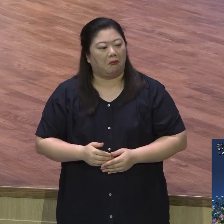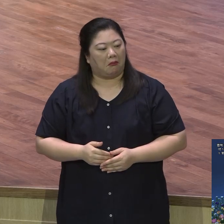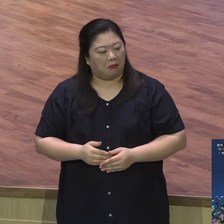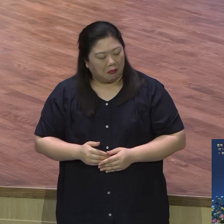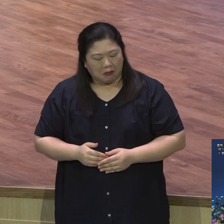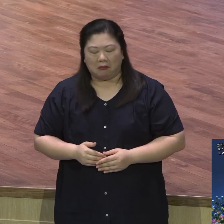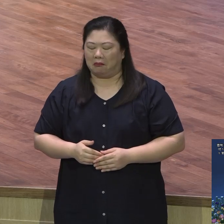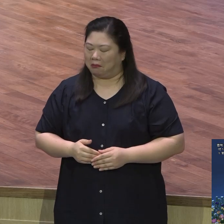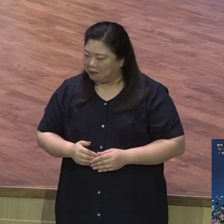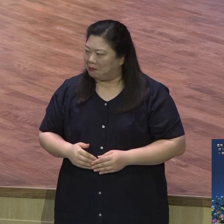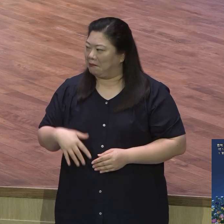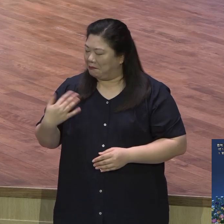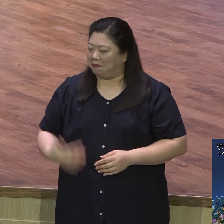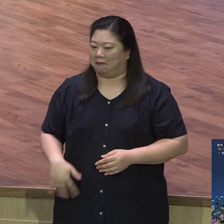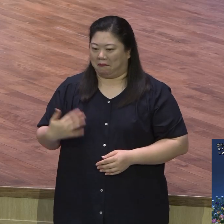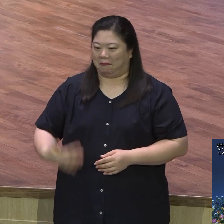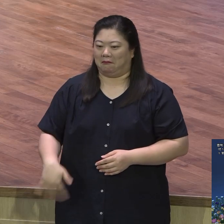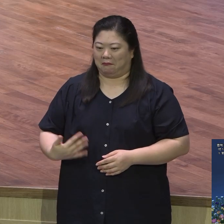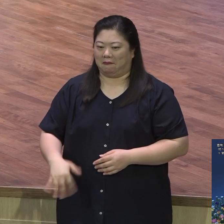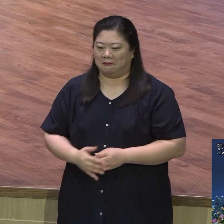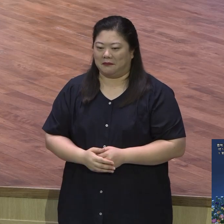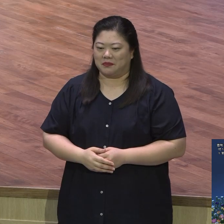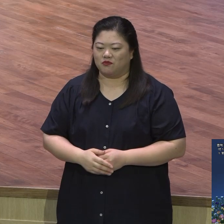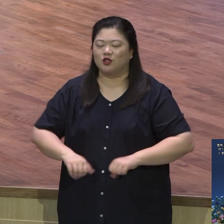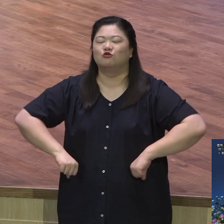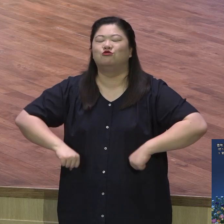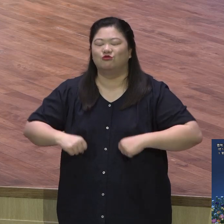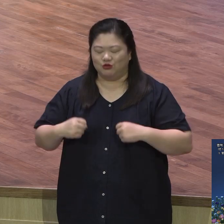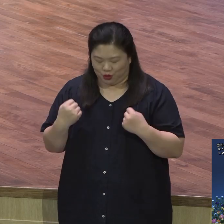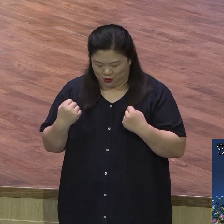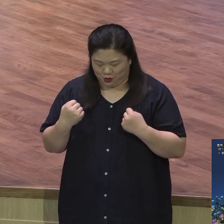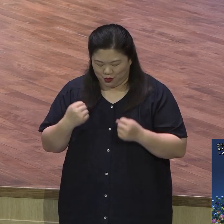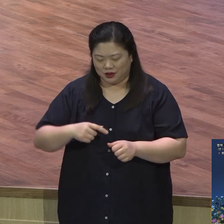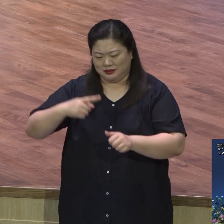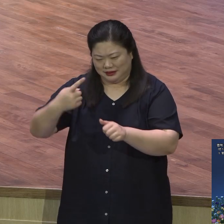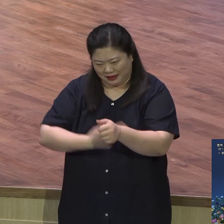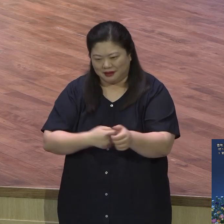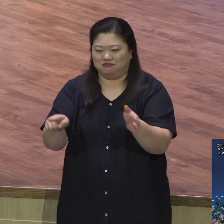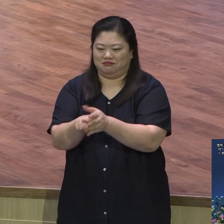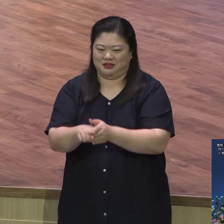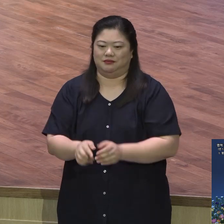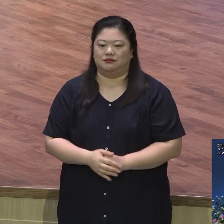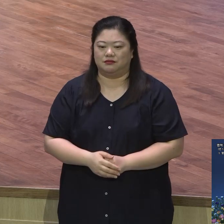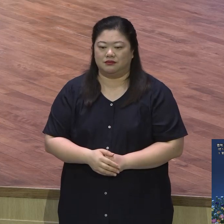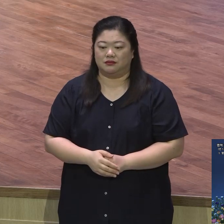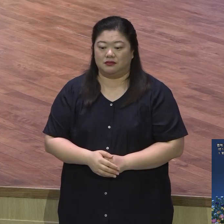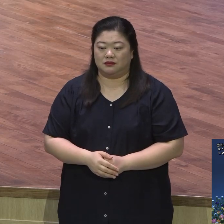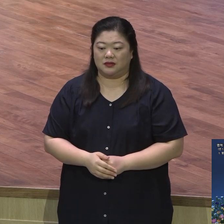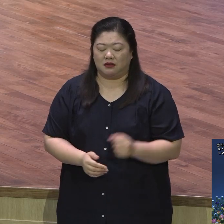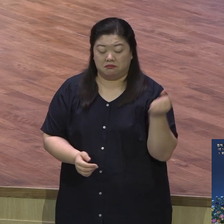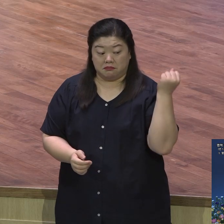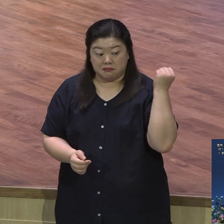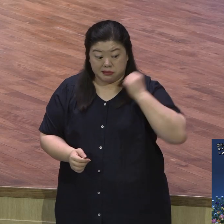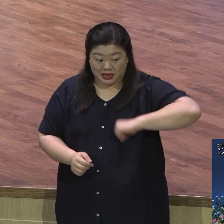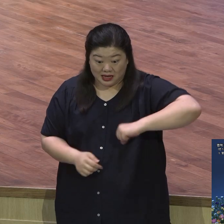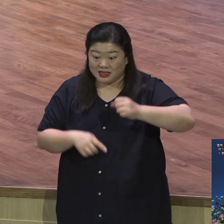순종이 곧 믿음이에요 다시 말하면 순종하지 않으면 불신앙이에요 믿음 없는 거예요